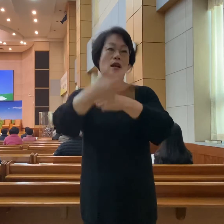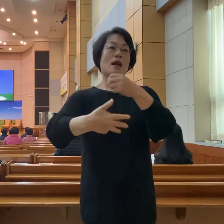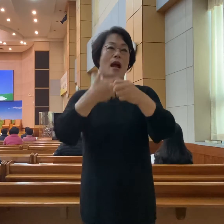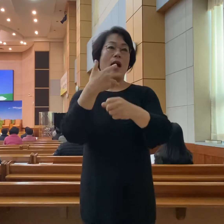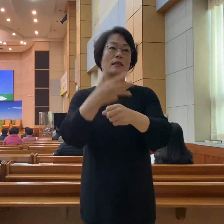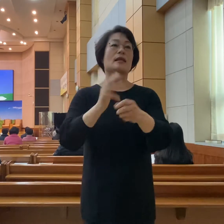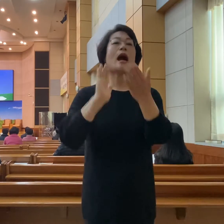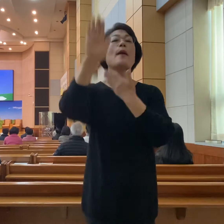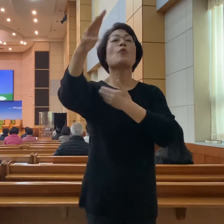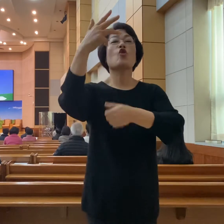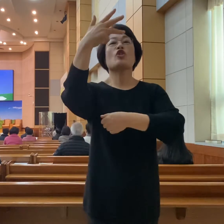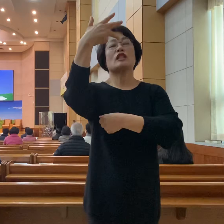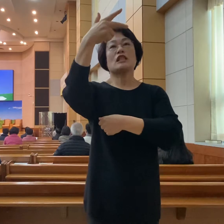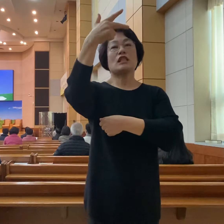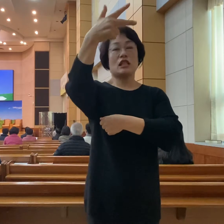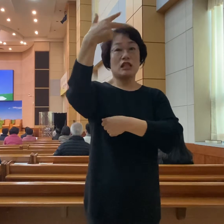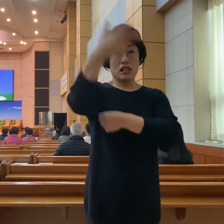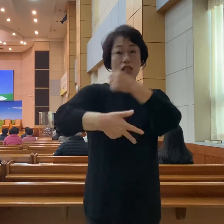남 7년.